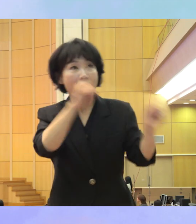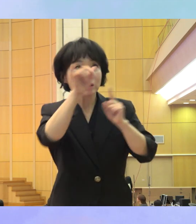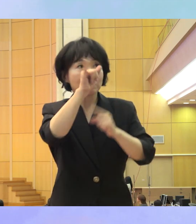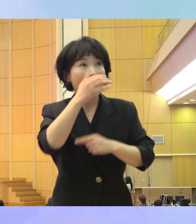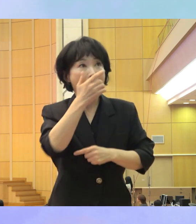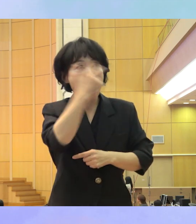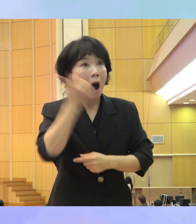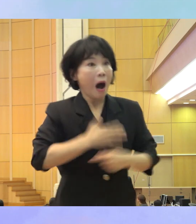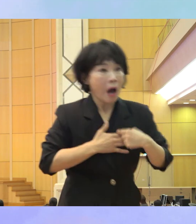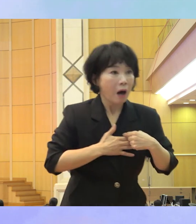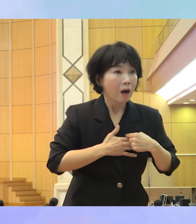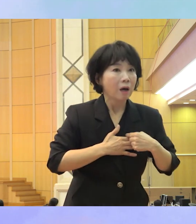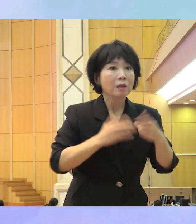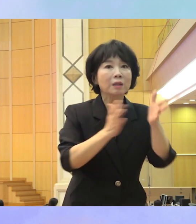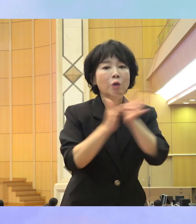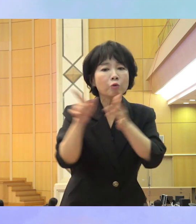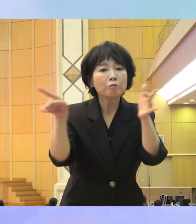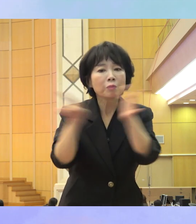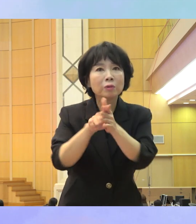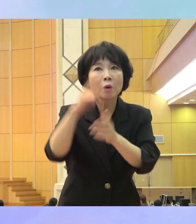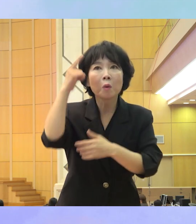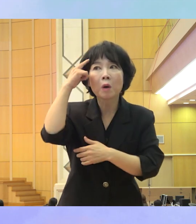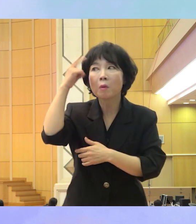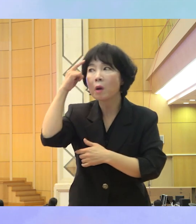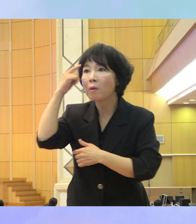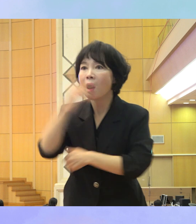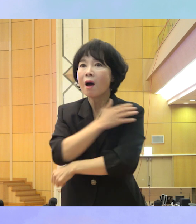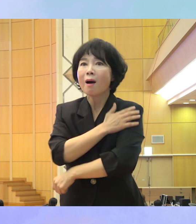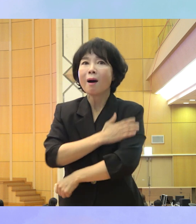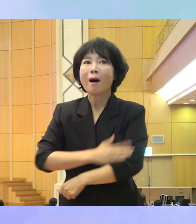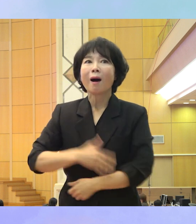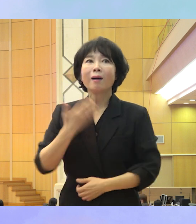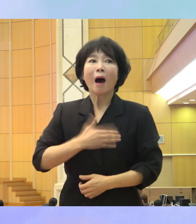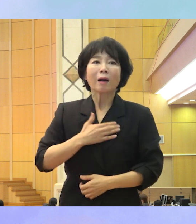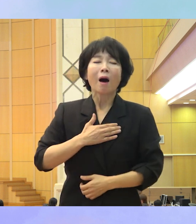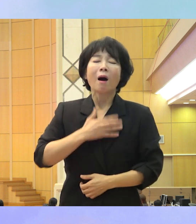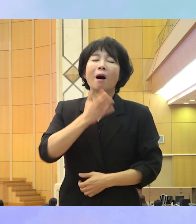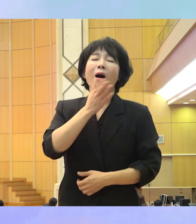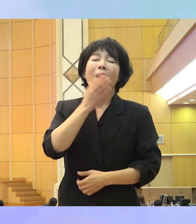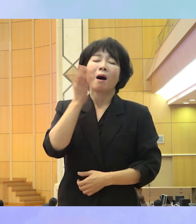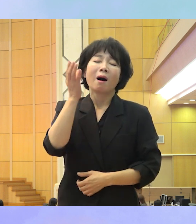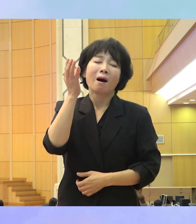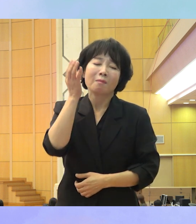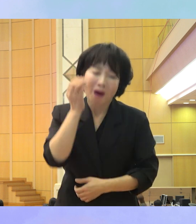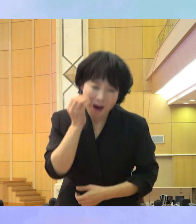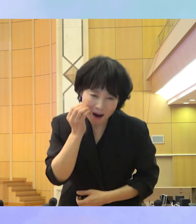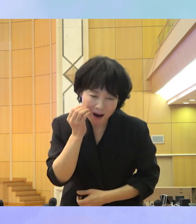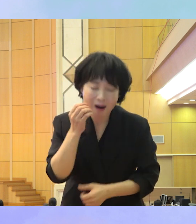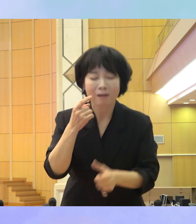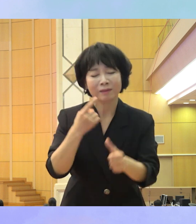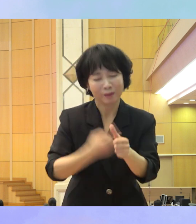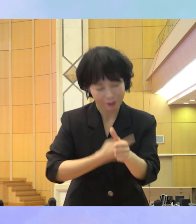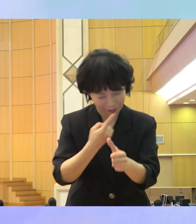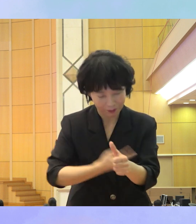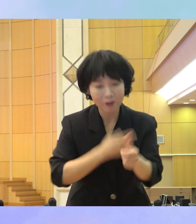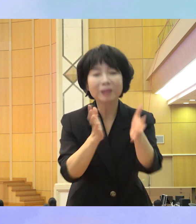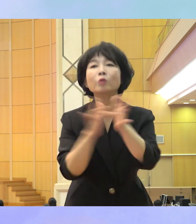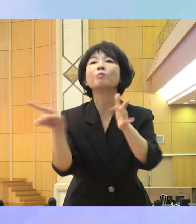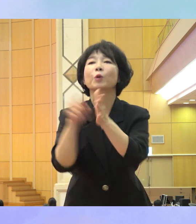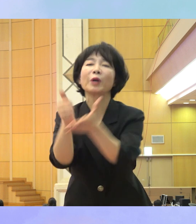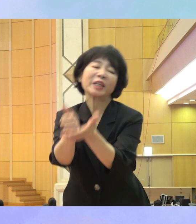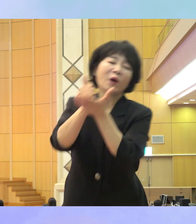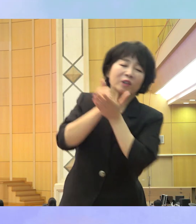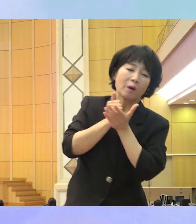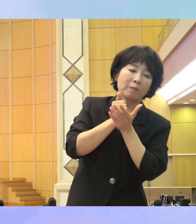알고 예수님을 왜 믿는지 알고 나니까 저절로 스스로 예수